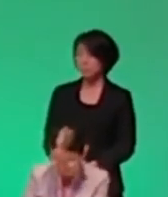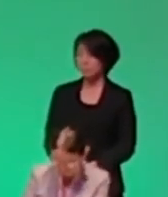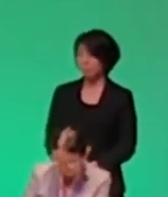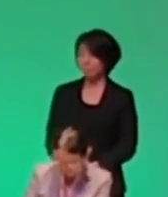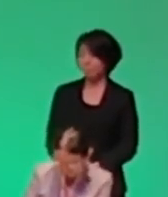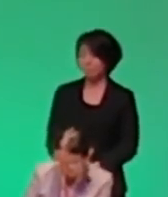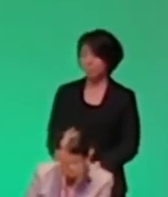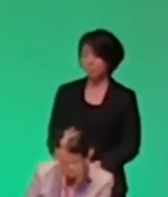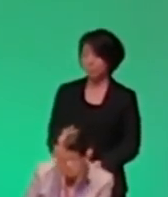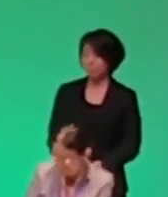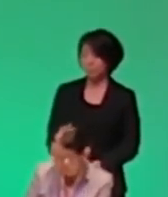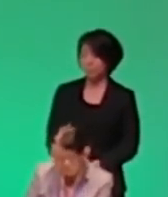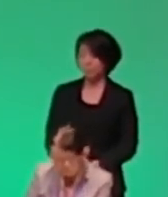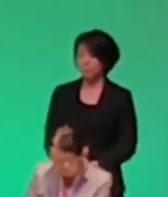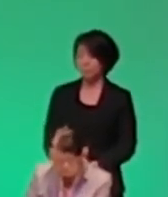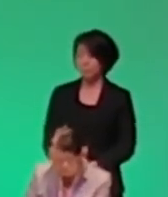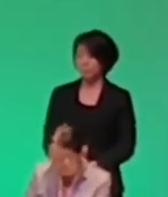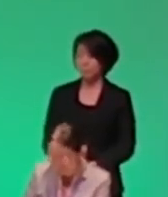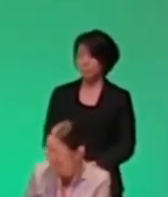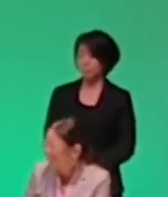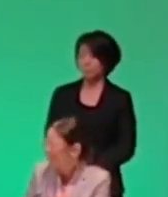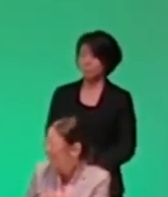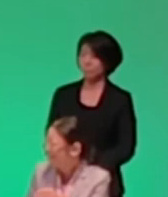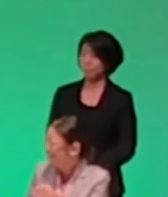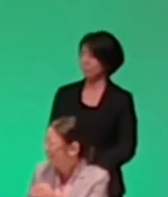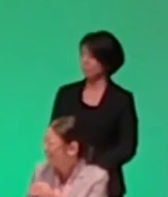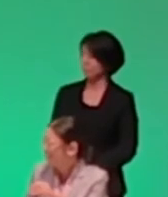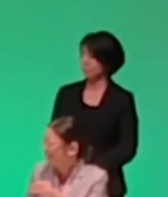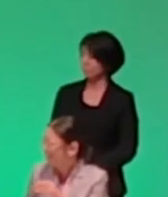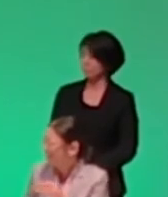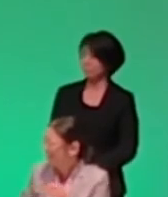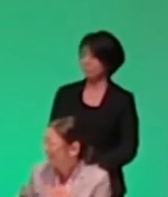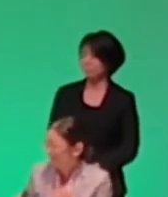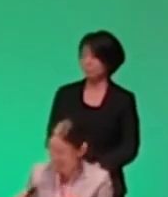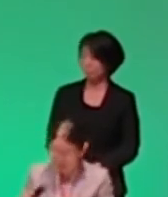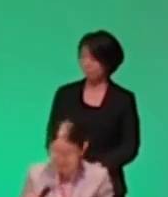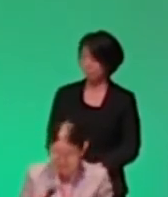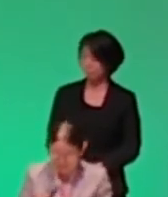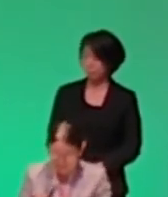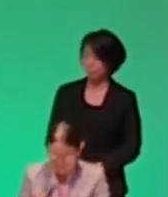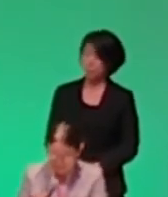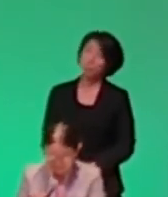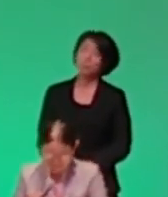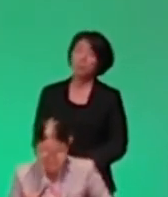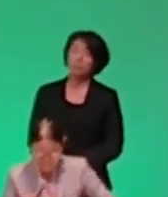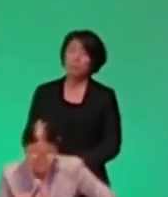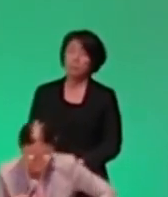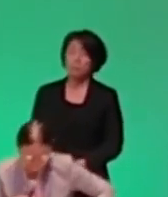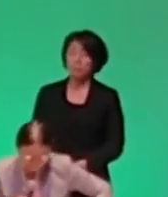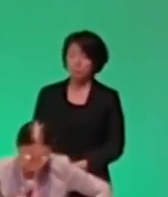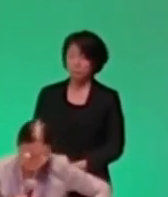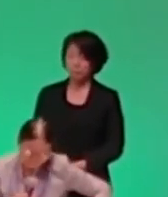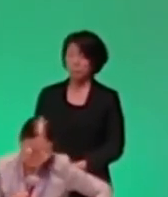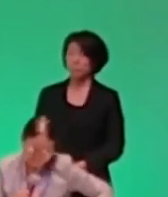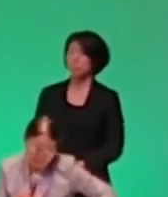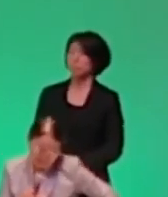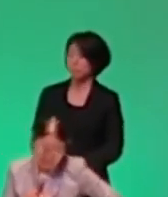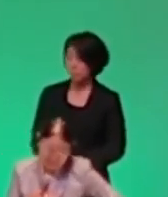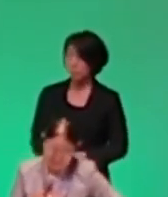れるというようなご経験もされた松葉さんから、はい、ぜひよろしくお願いします。